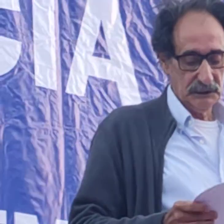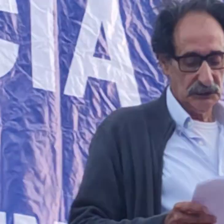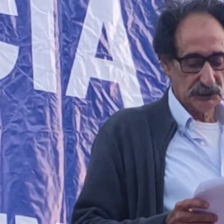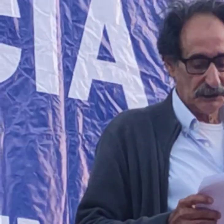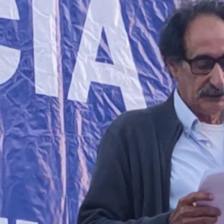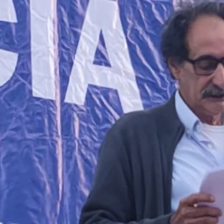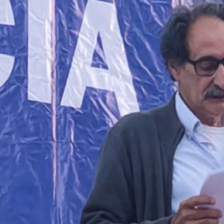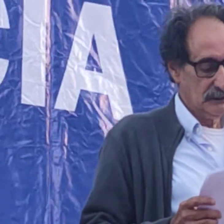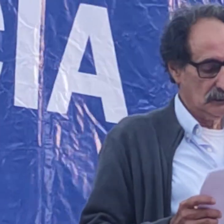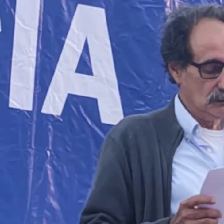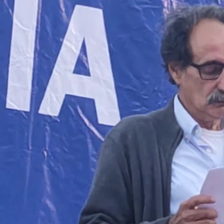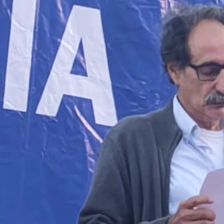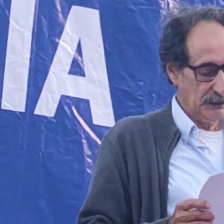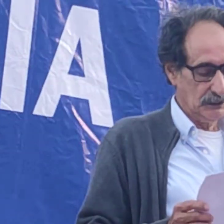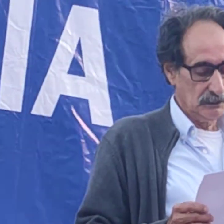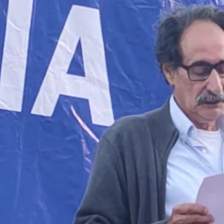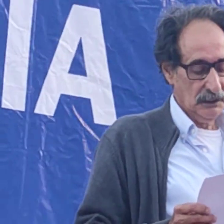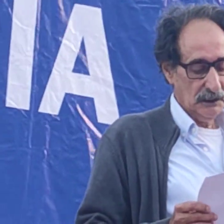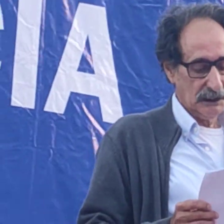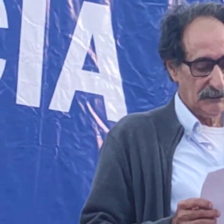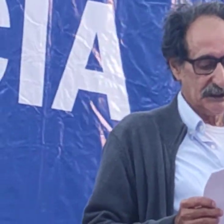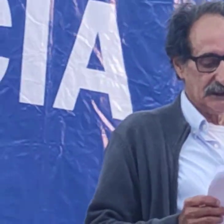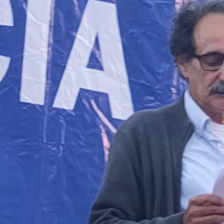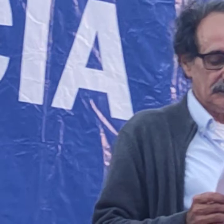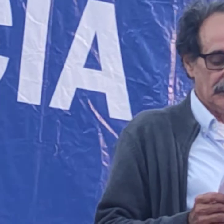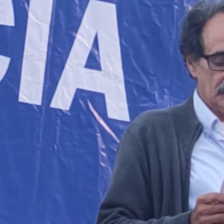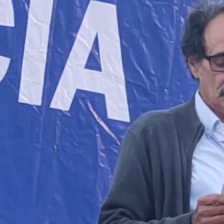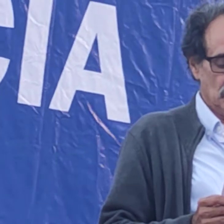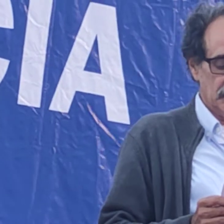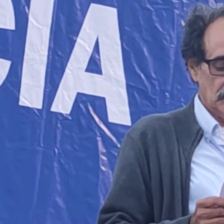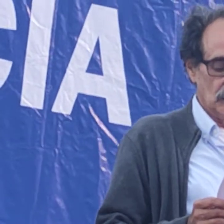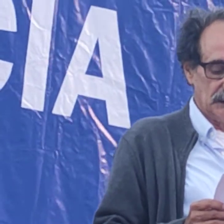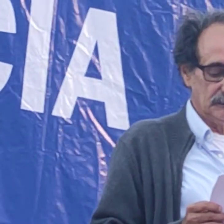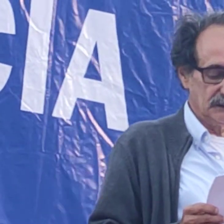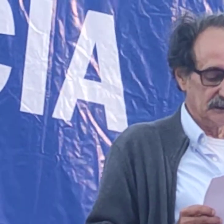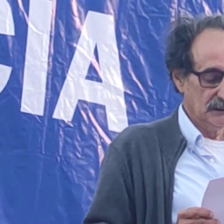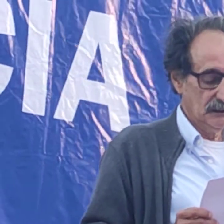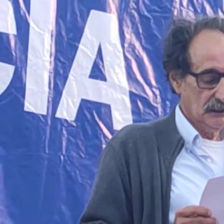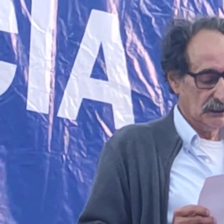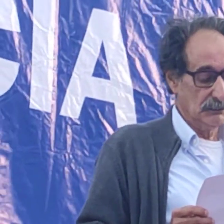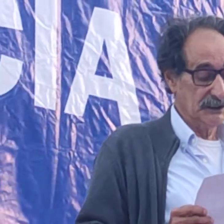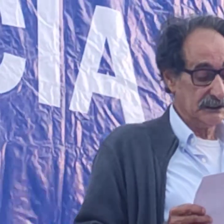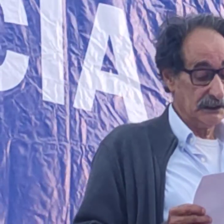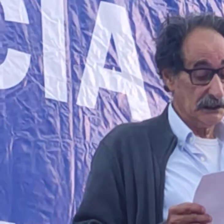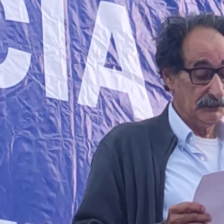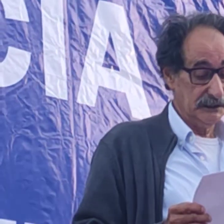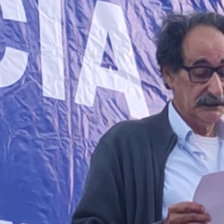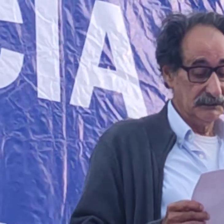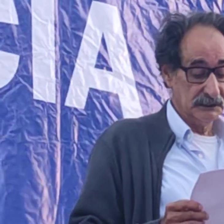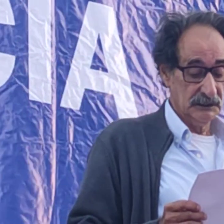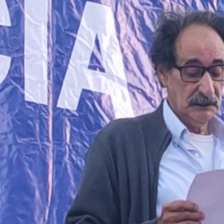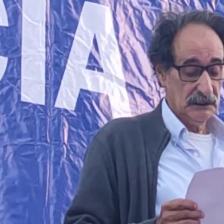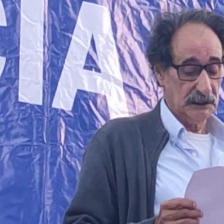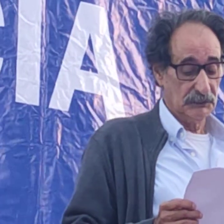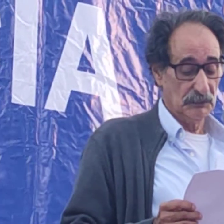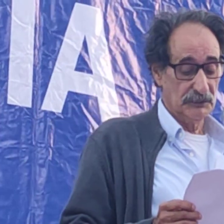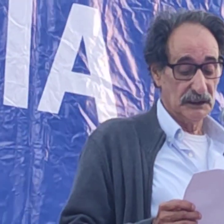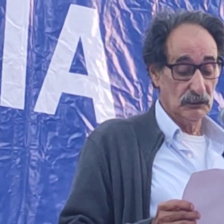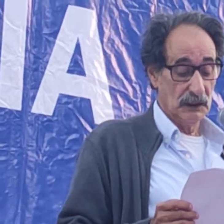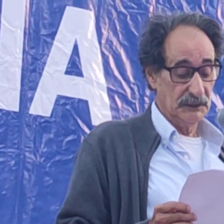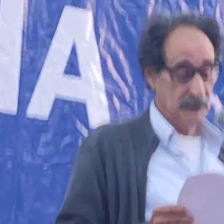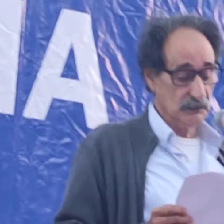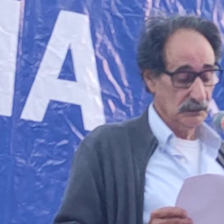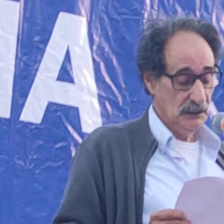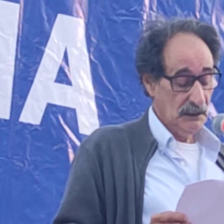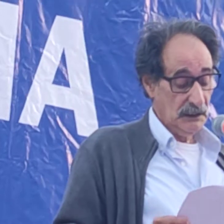una y otra vez lo ocurrido, de mantener viva la memoria de los crímenes, de homenajear a las víctimas, de promover